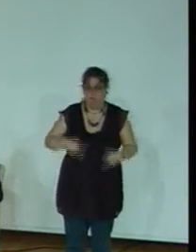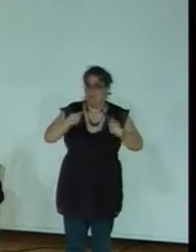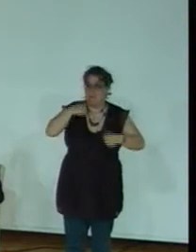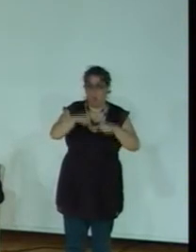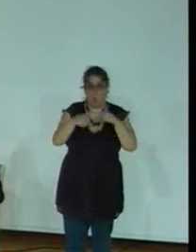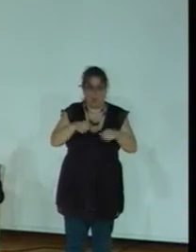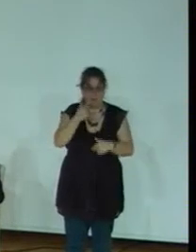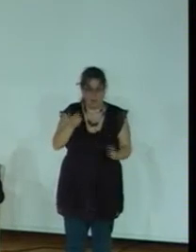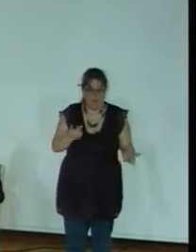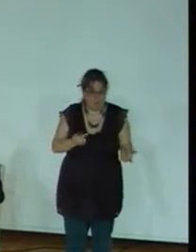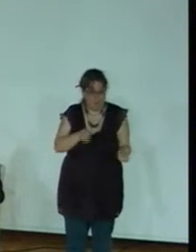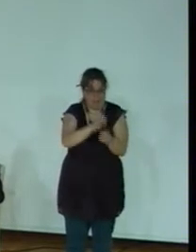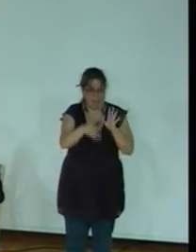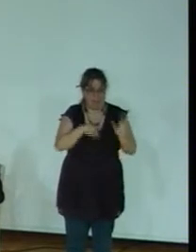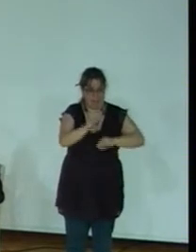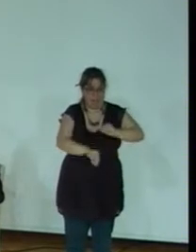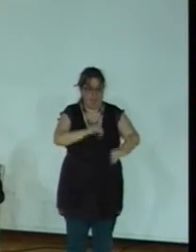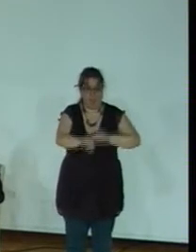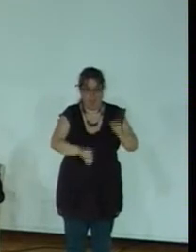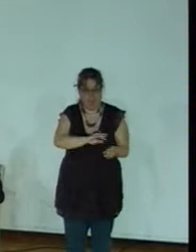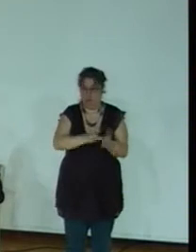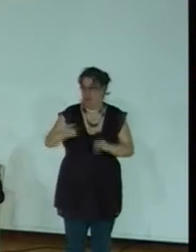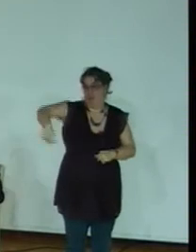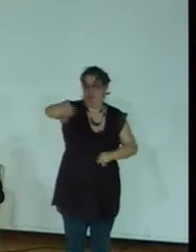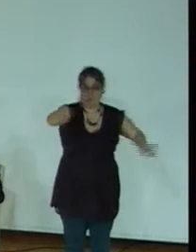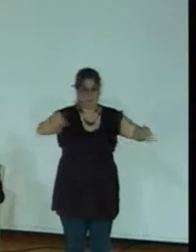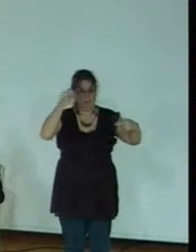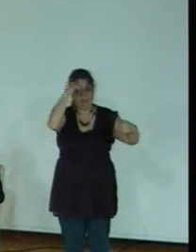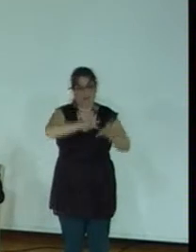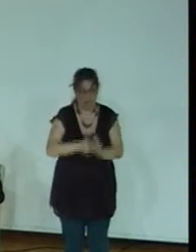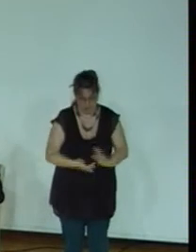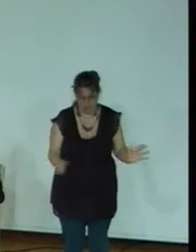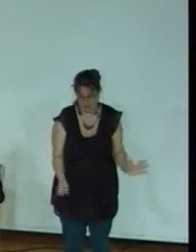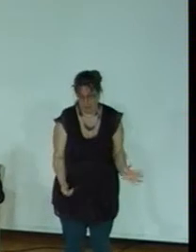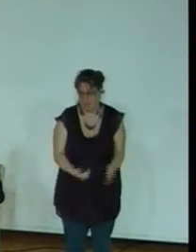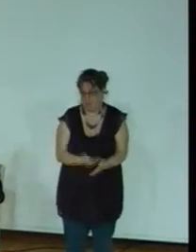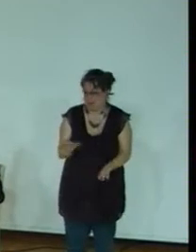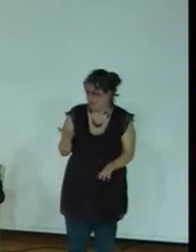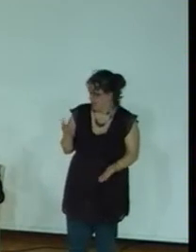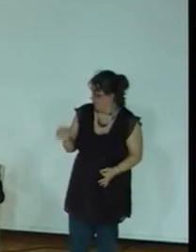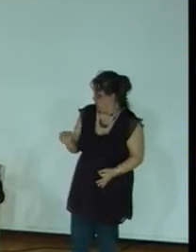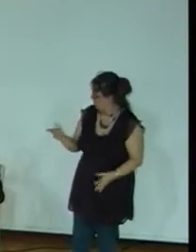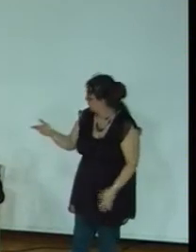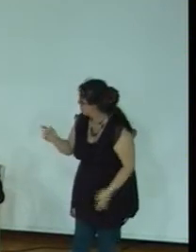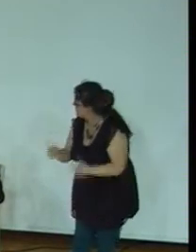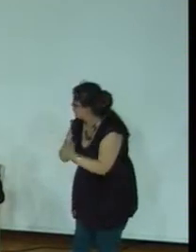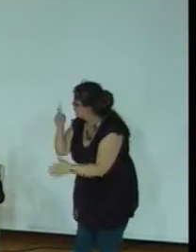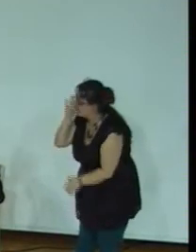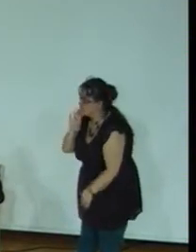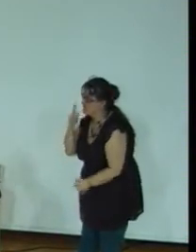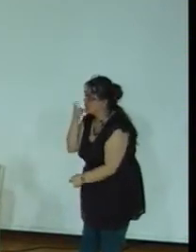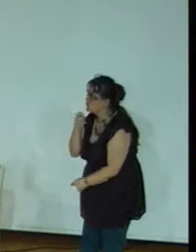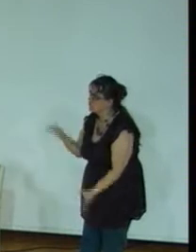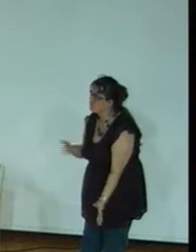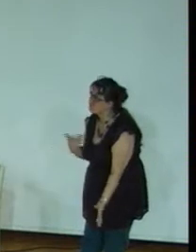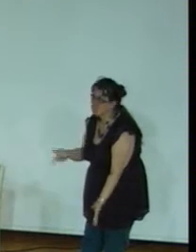numérique et sur Internet. Donc on a cette problématique-là. Rappelez-moi la question précisément, je me perds dans la...